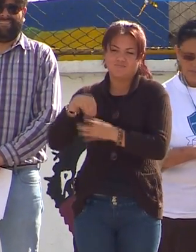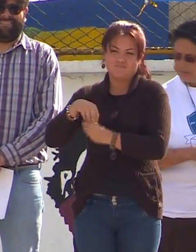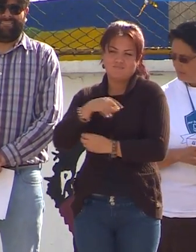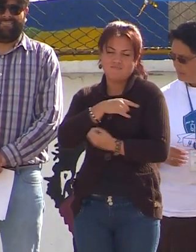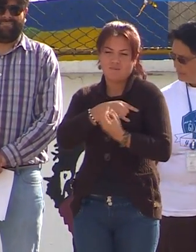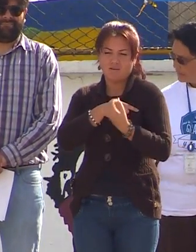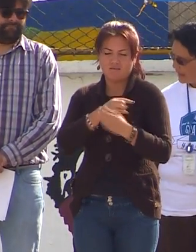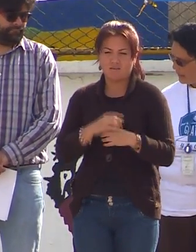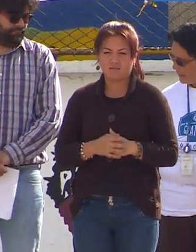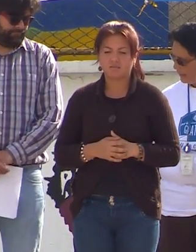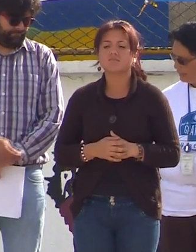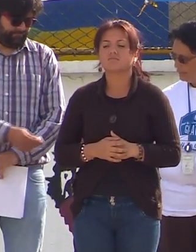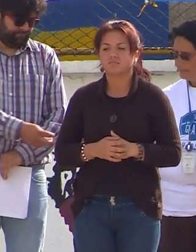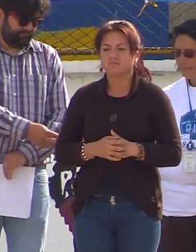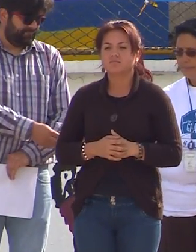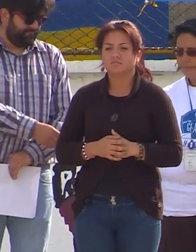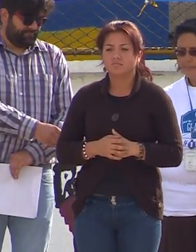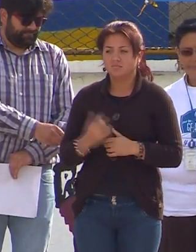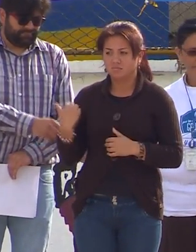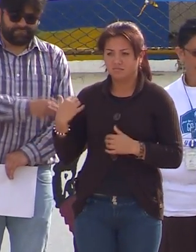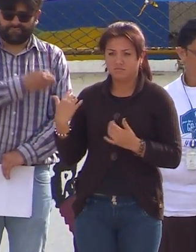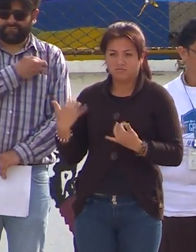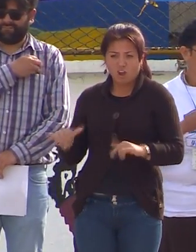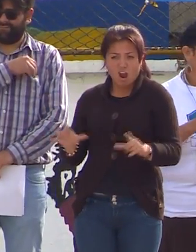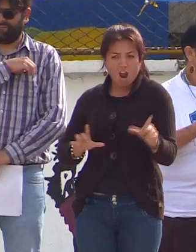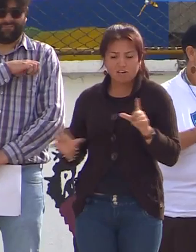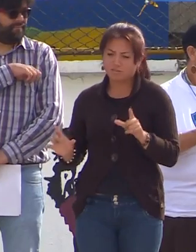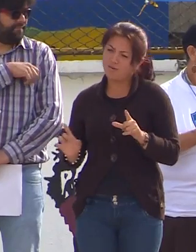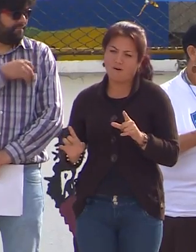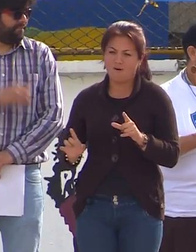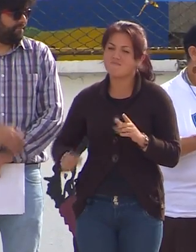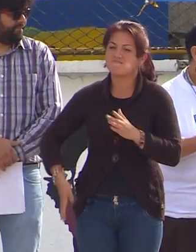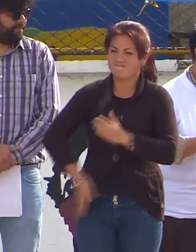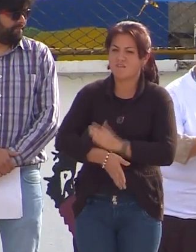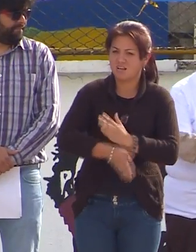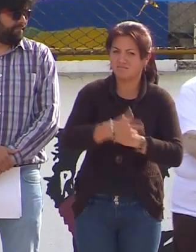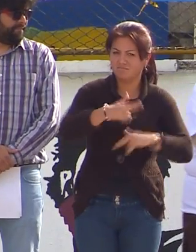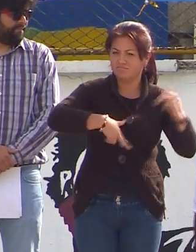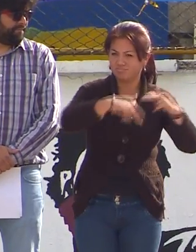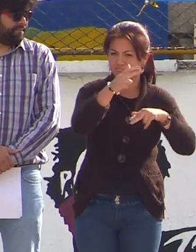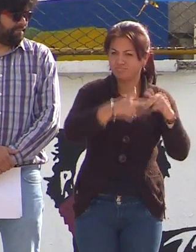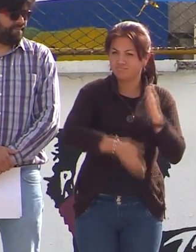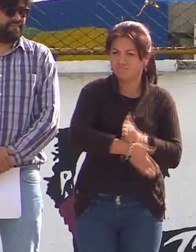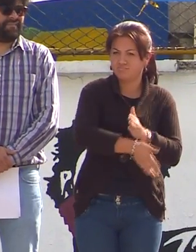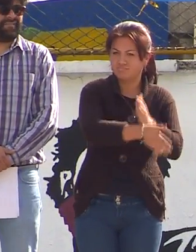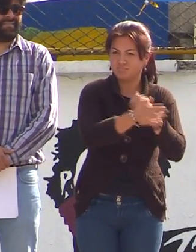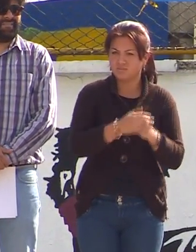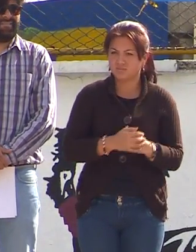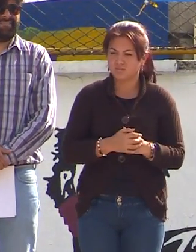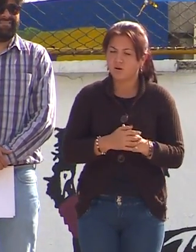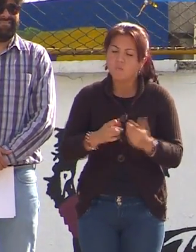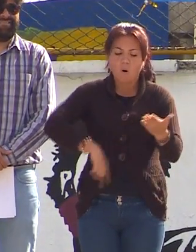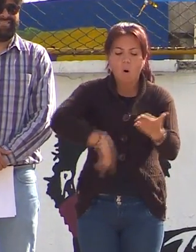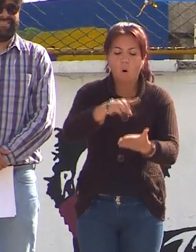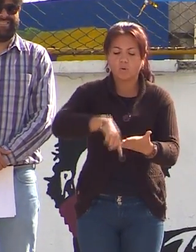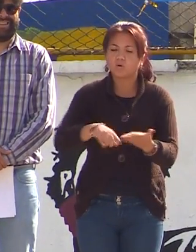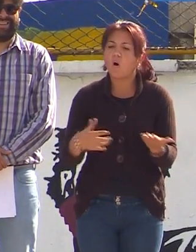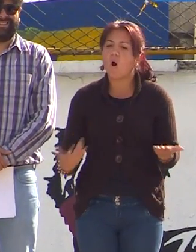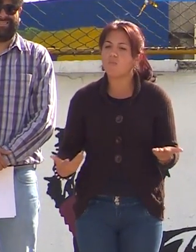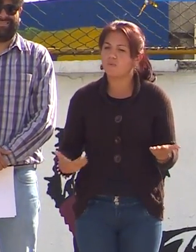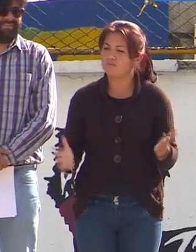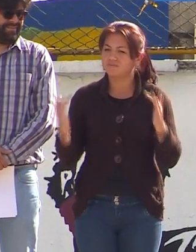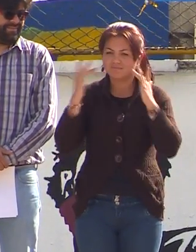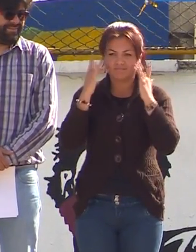Y seguirán más obras. Obras contratadas con las manos limpias,